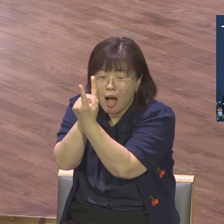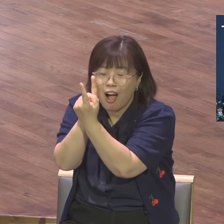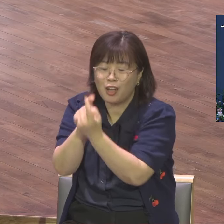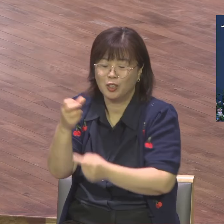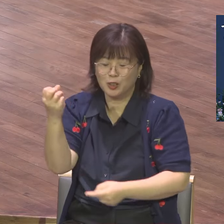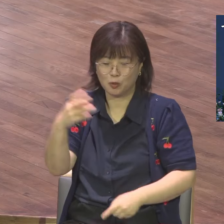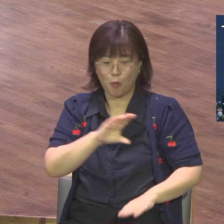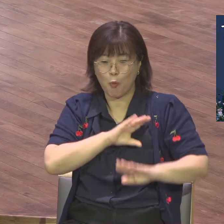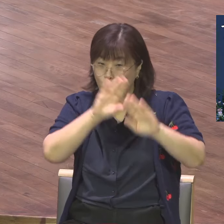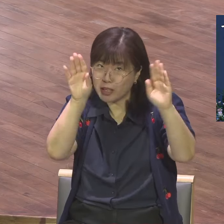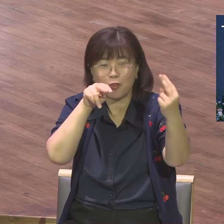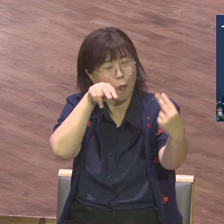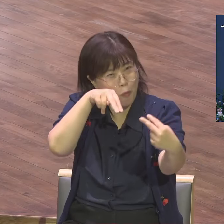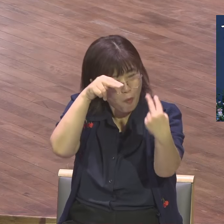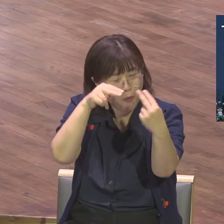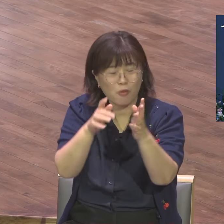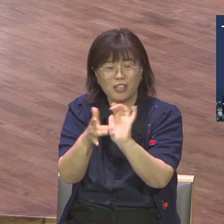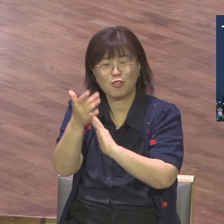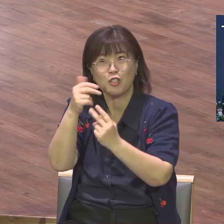마주 대했을 때